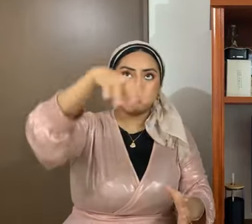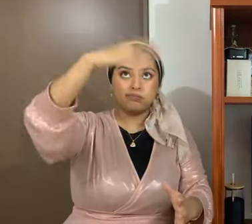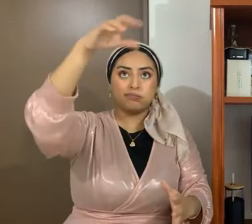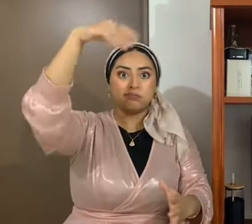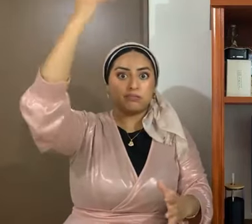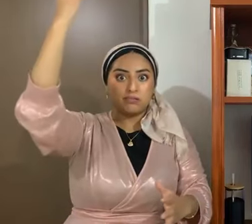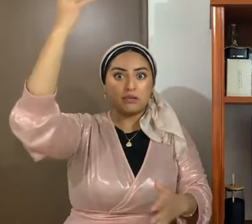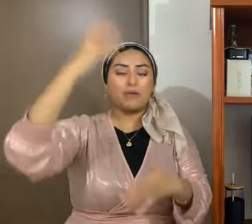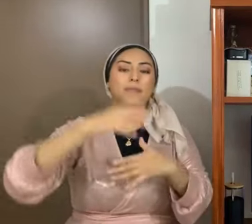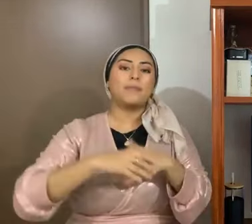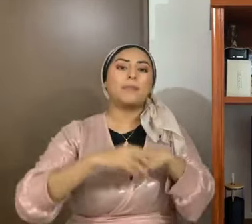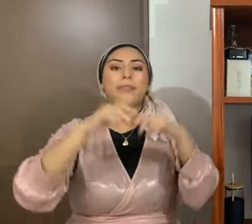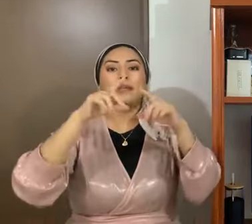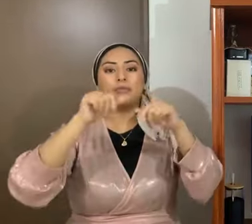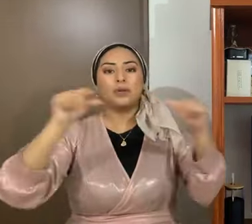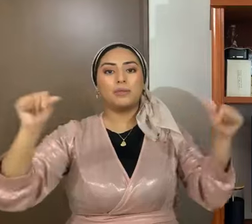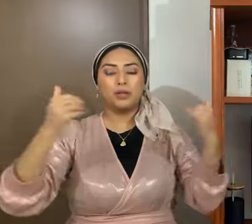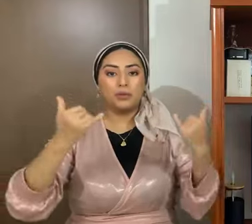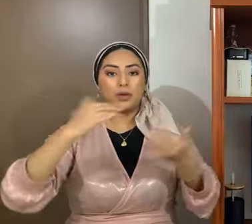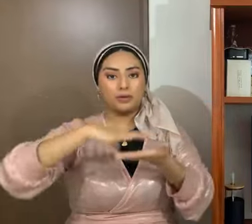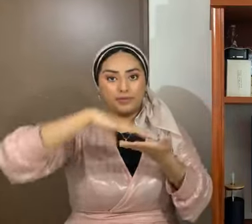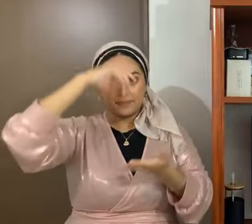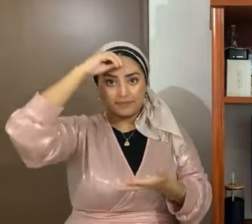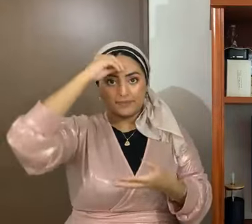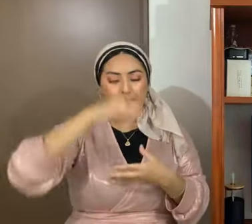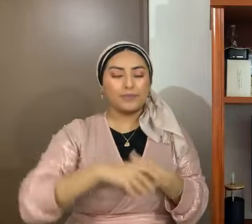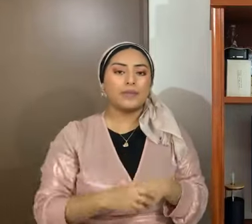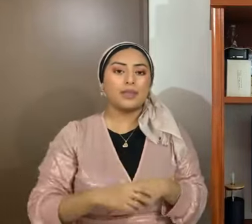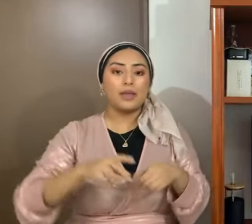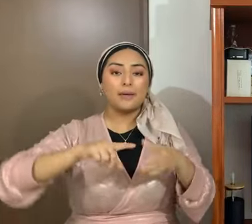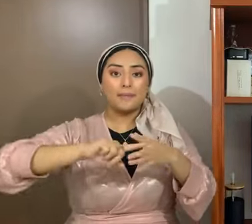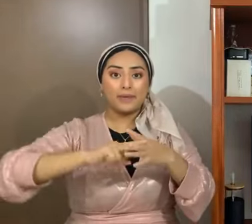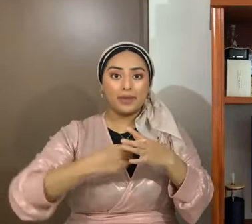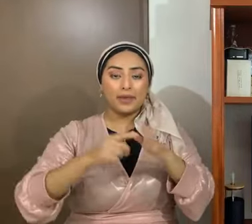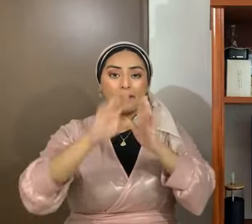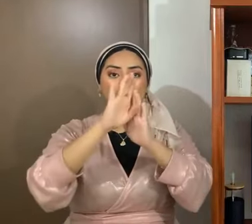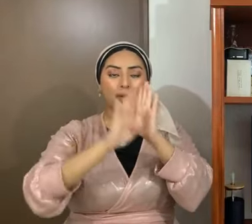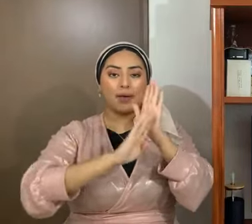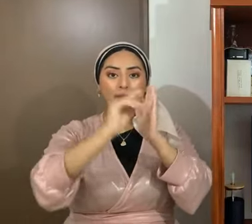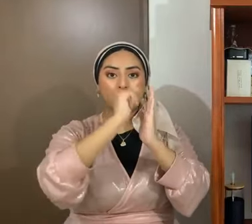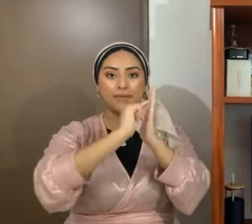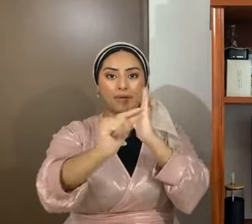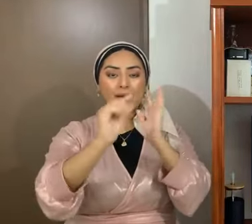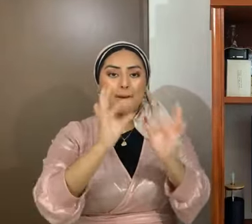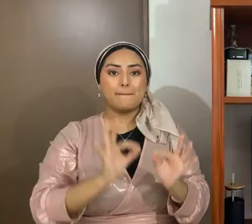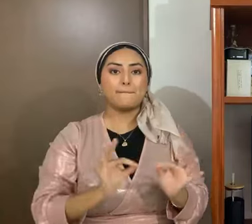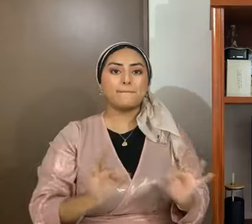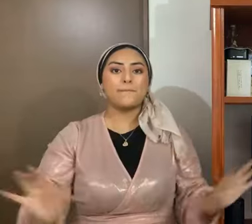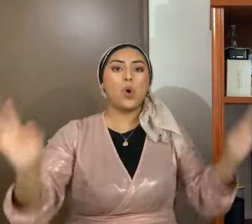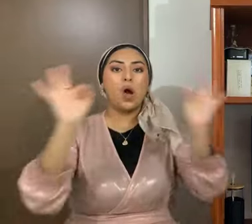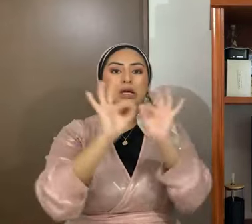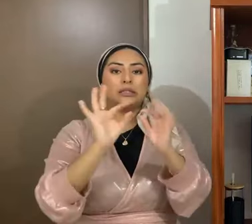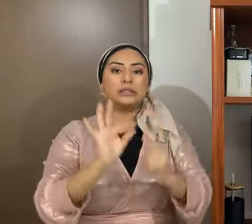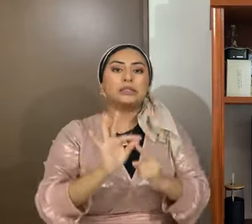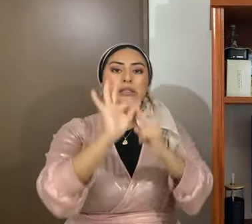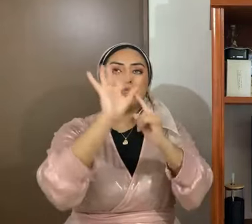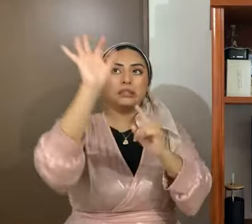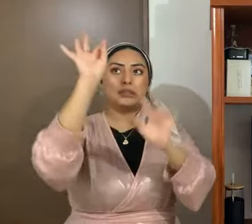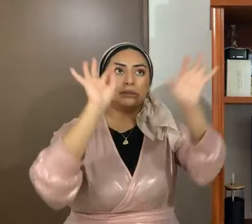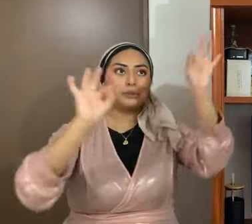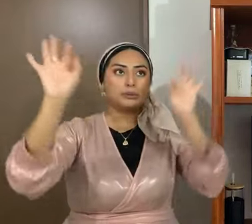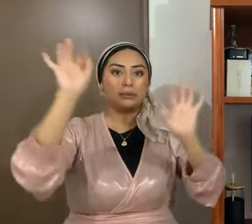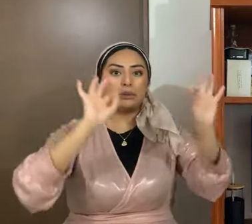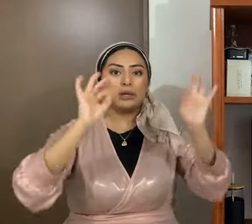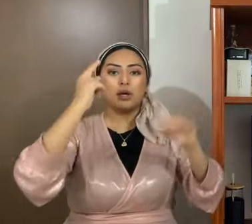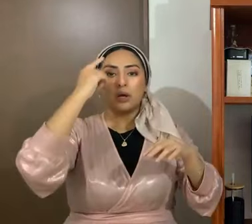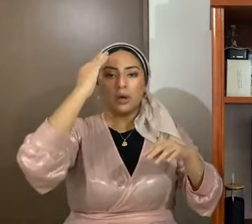del incienso, etcétera, etcétera. Entonces vamos a empezar con las citas clave. Vamos a empezar a ver las citas clave para saber